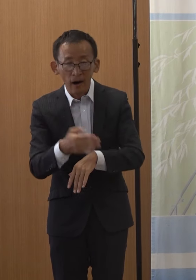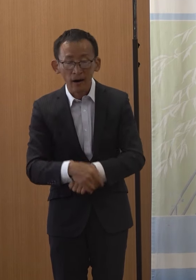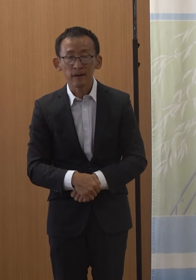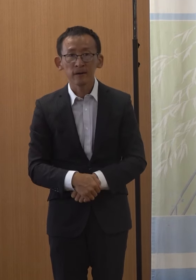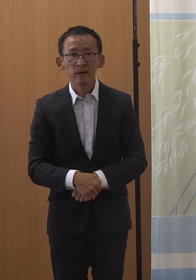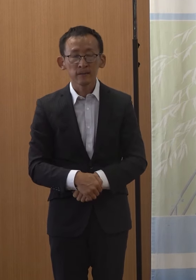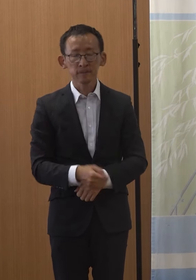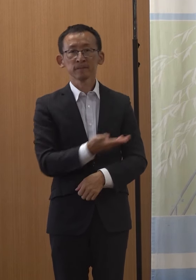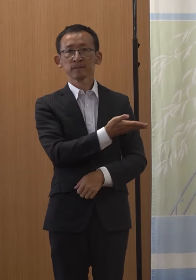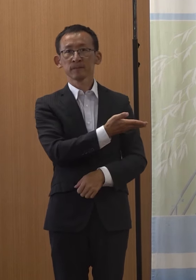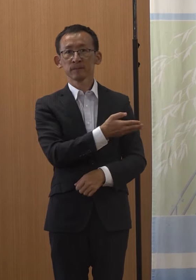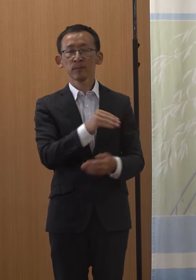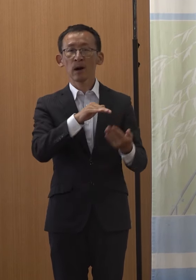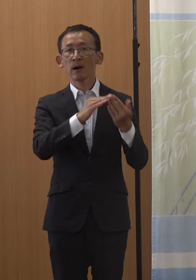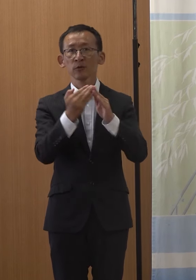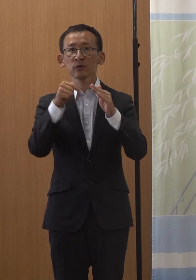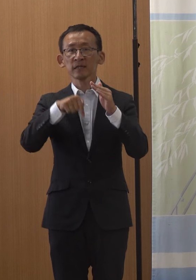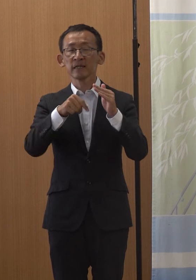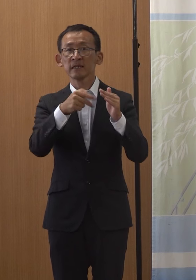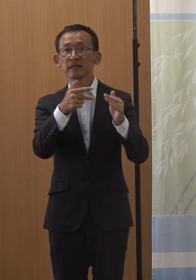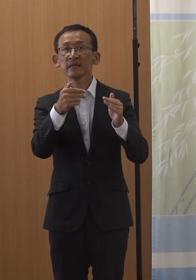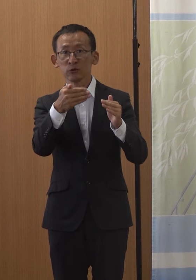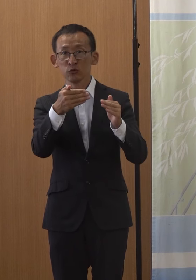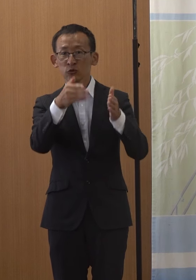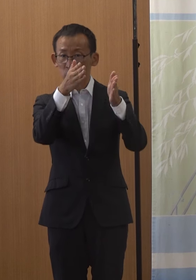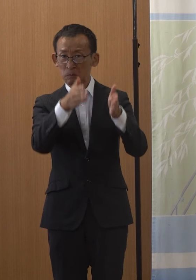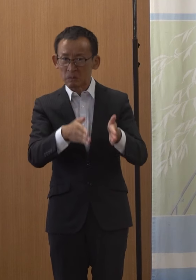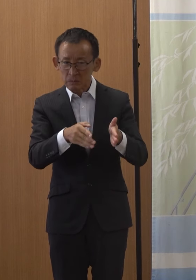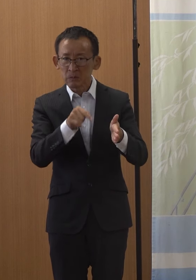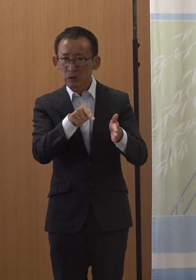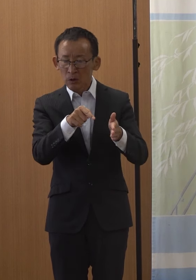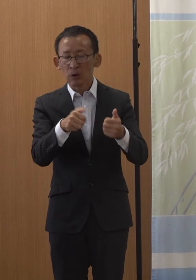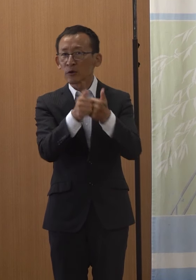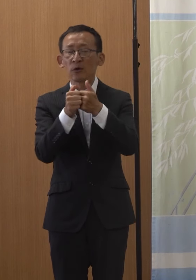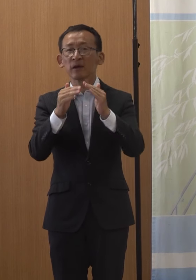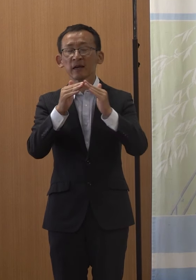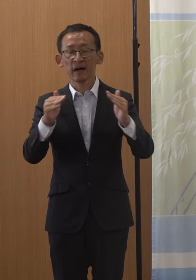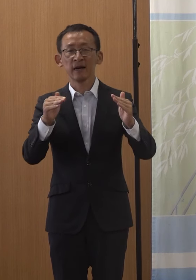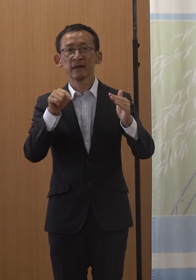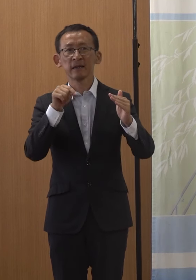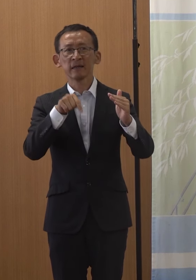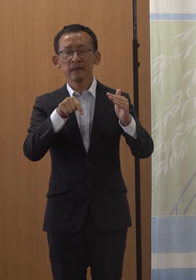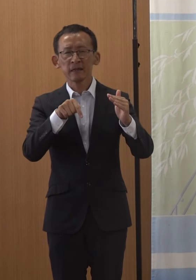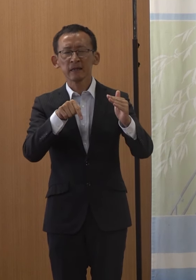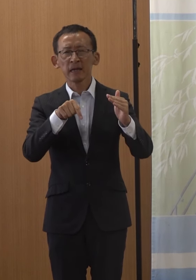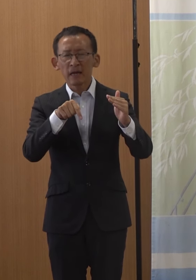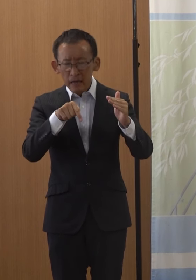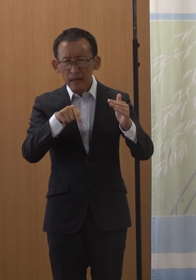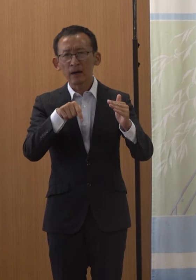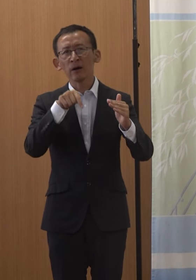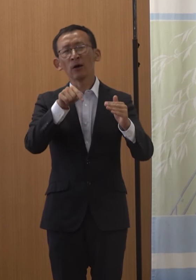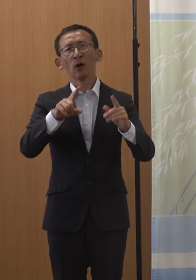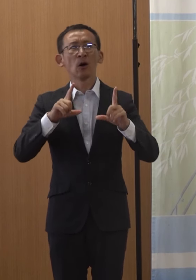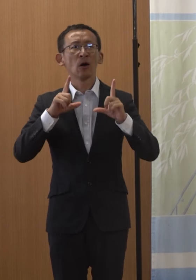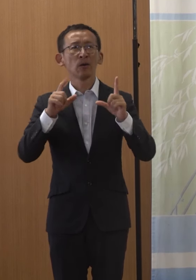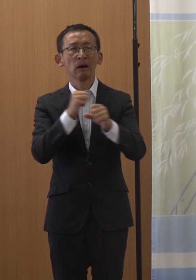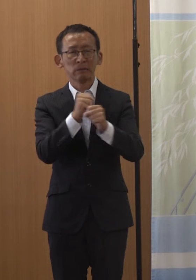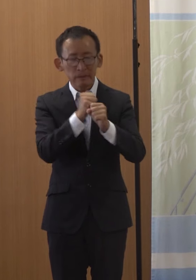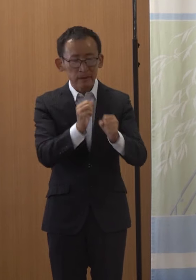能登新宿の準備協議会の後の日程が詰まっていて、そこの場でのお答えができずに失礼いたしました。